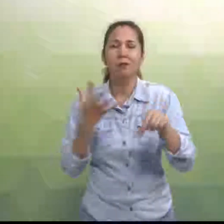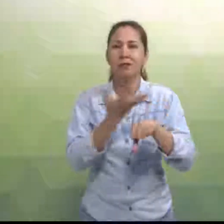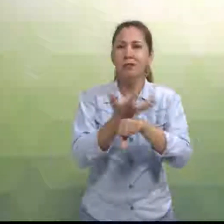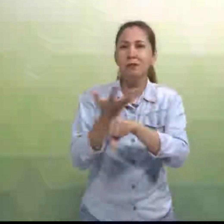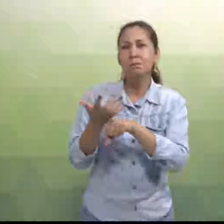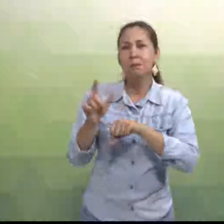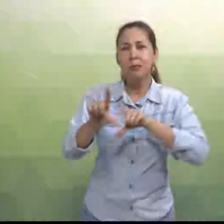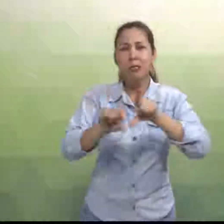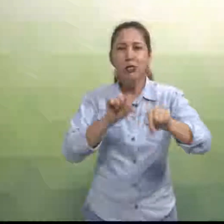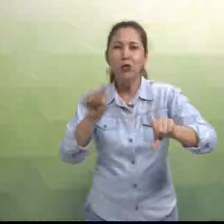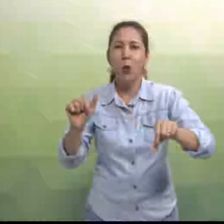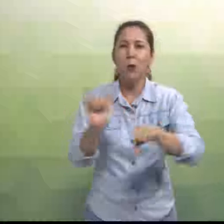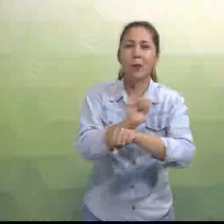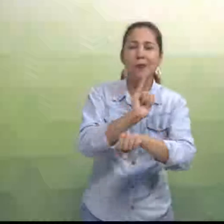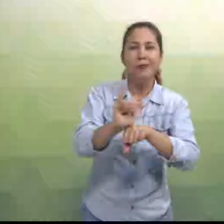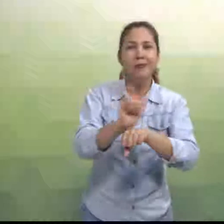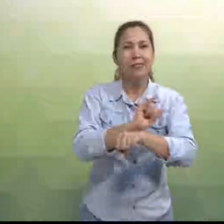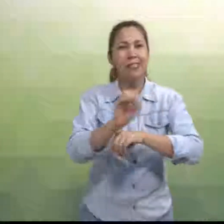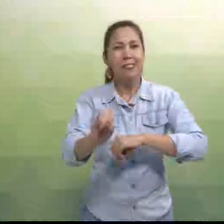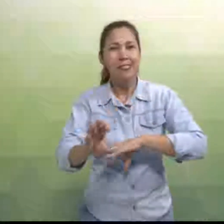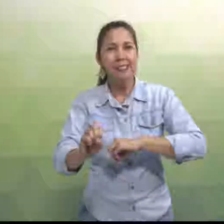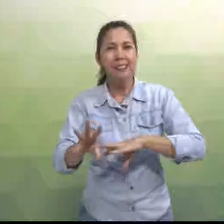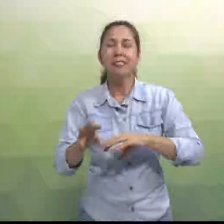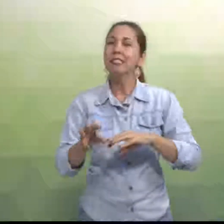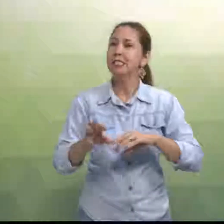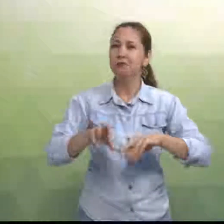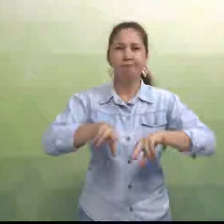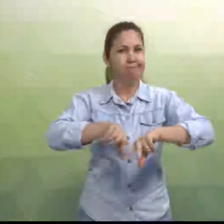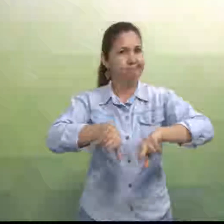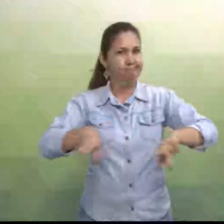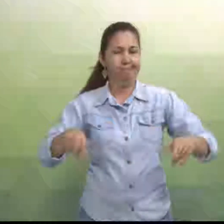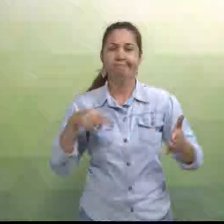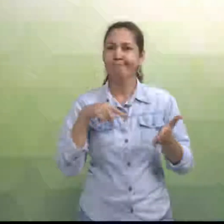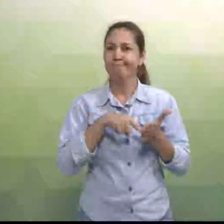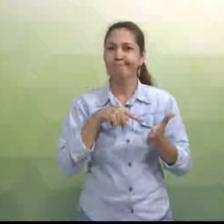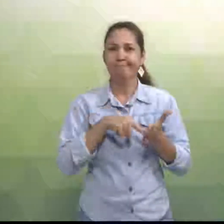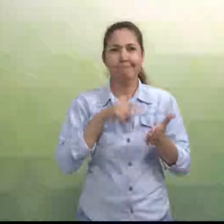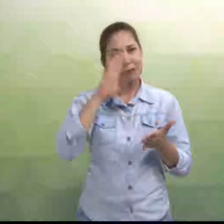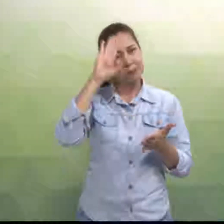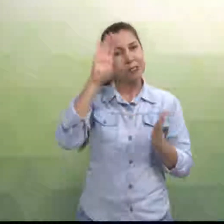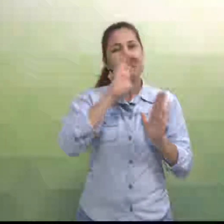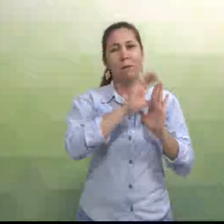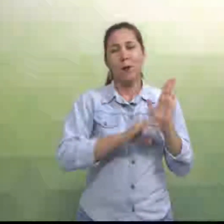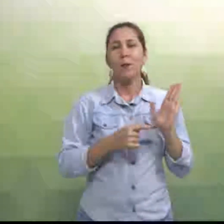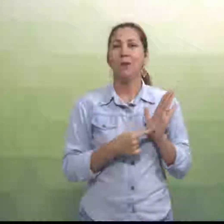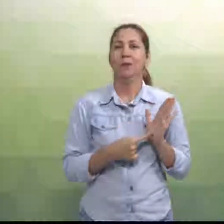reflexão do ensino, as escolhas de conteúdo, escolhas de estratégia, no decorrer do